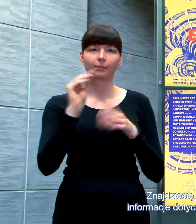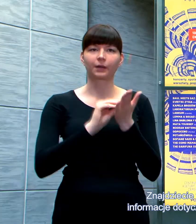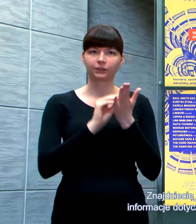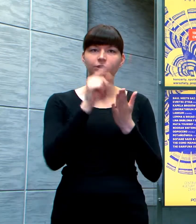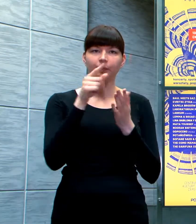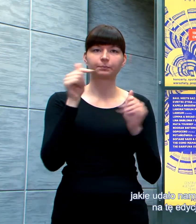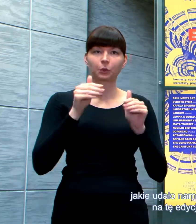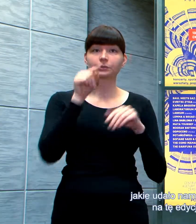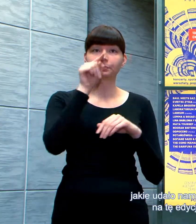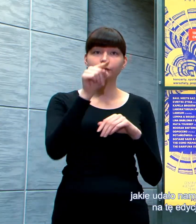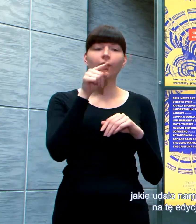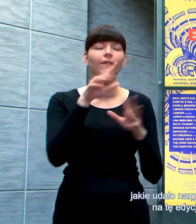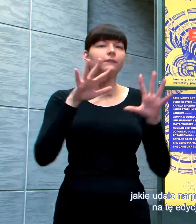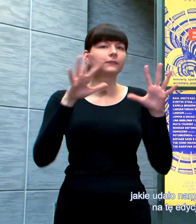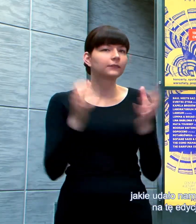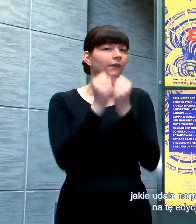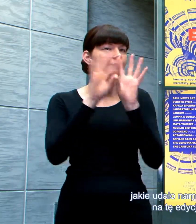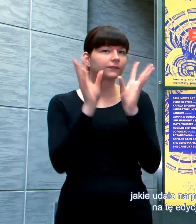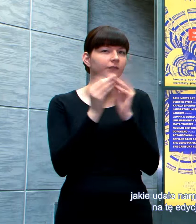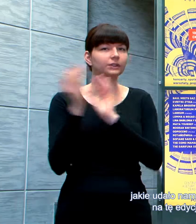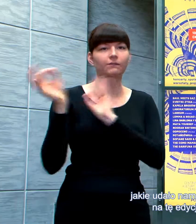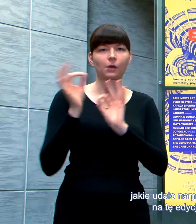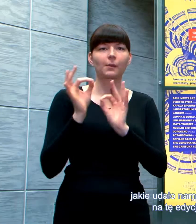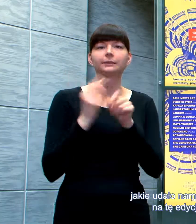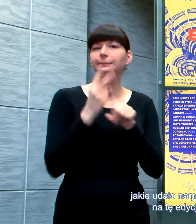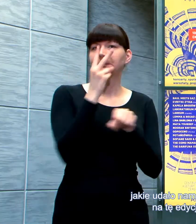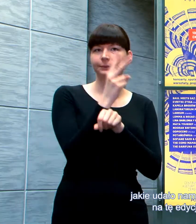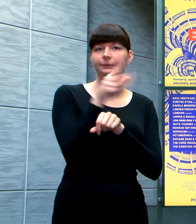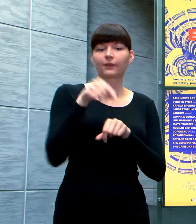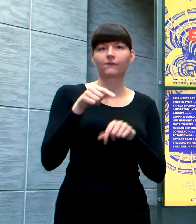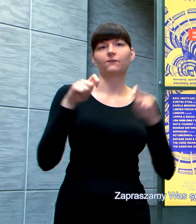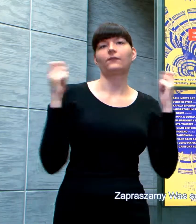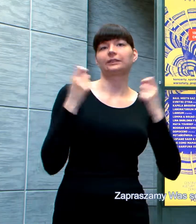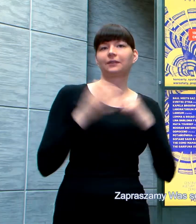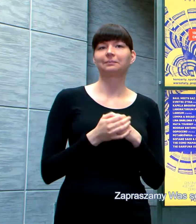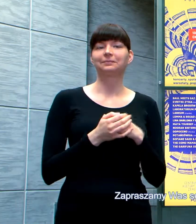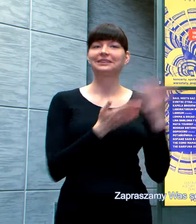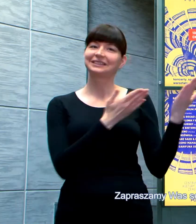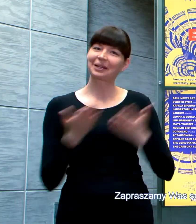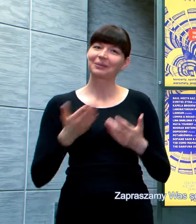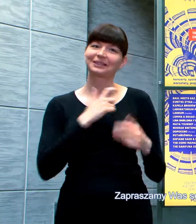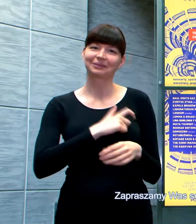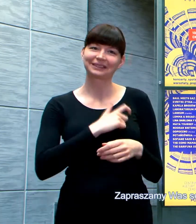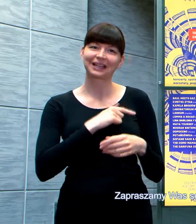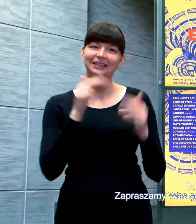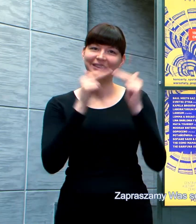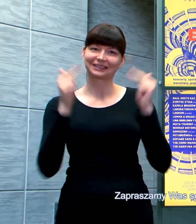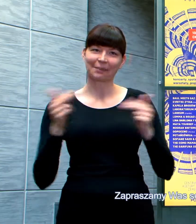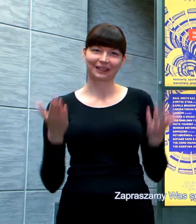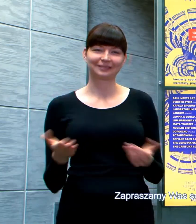dotyczące udogodnień, jakie udało nam się przygotować na tę edycję festiwalu. Zapraszamy Was serdecznie do zamku.